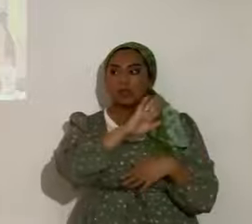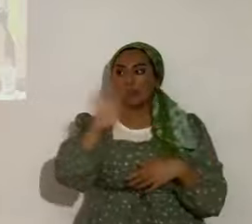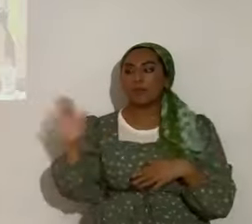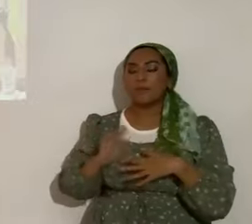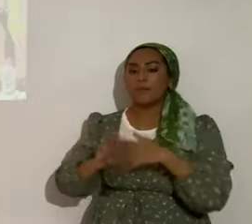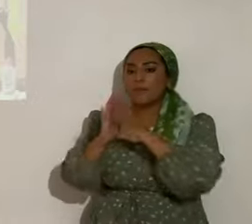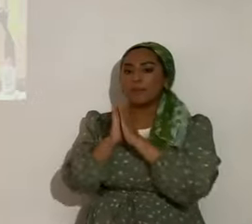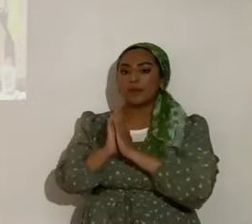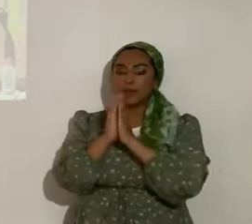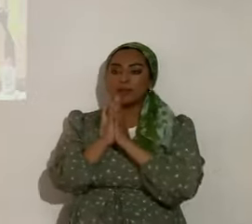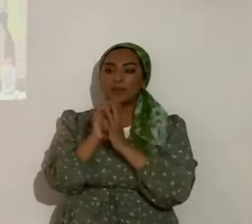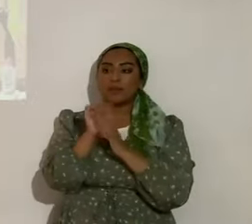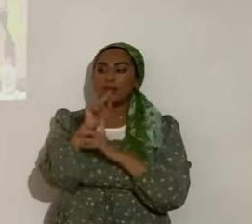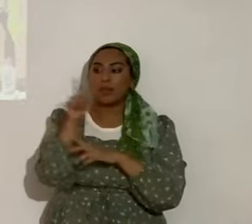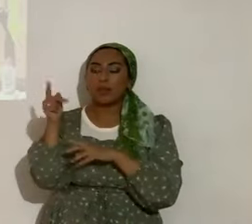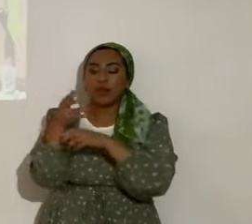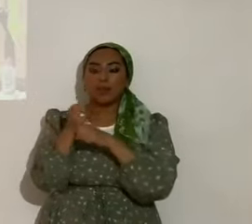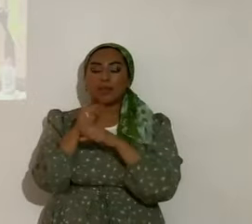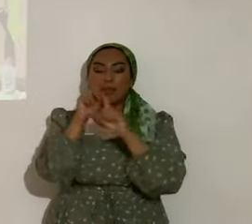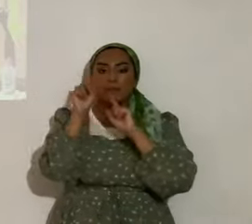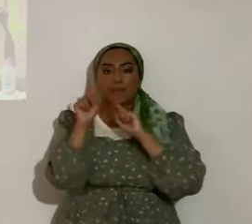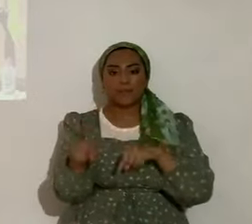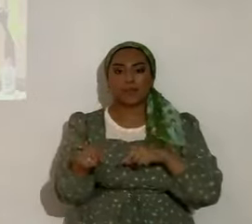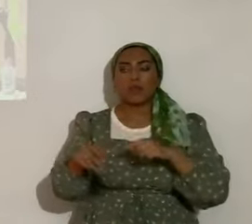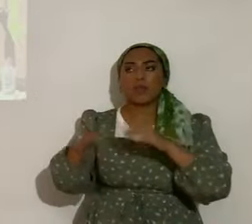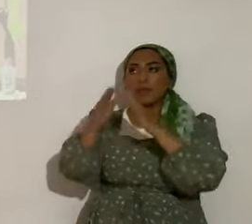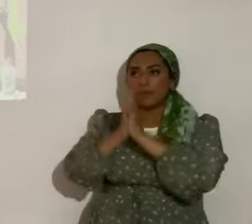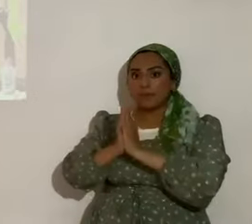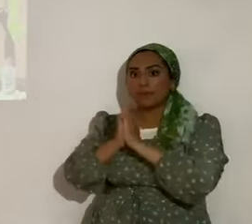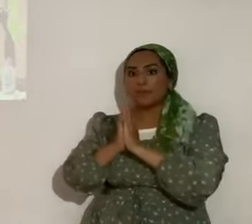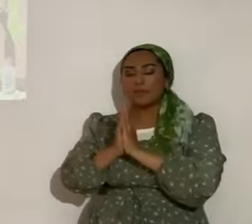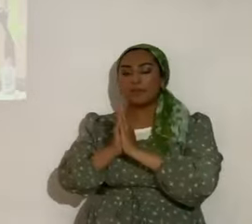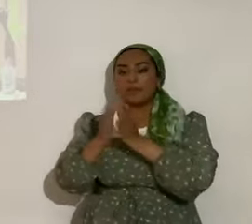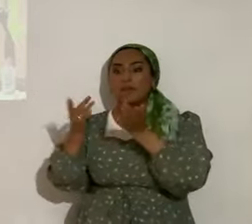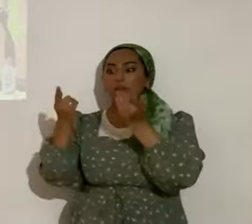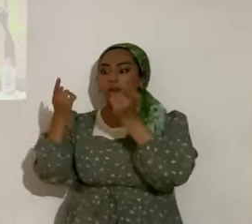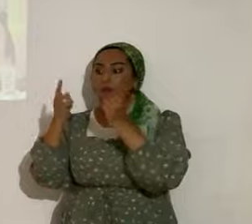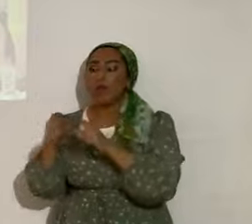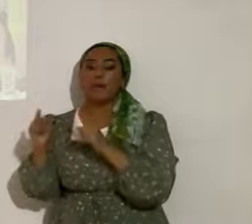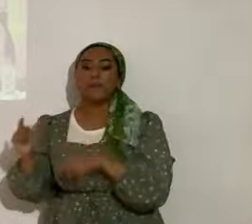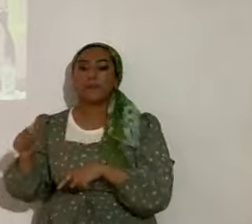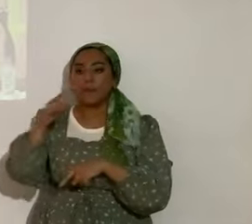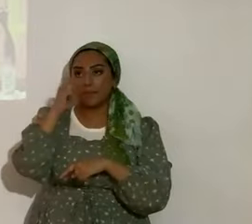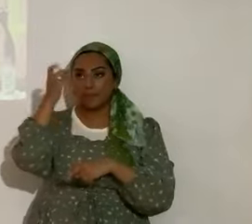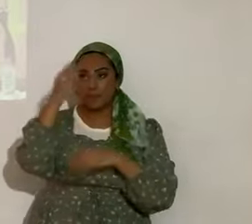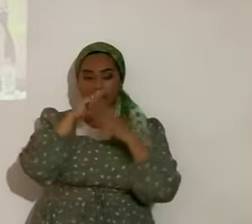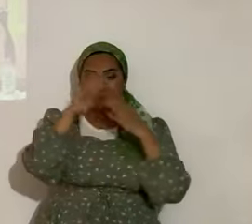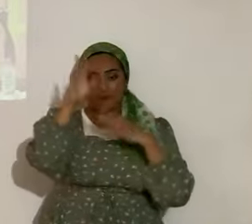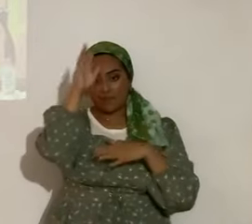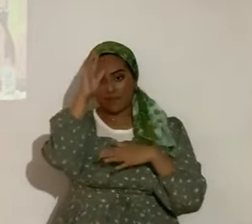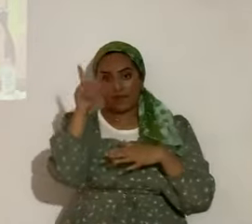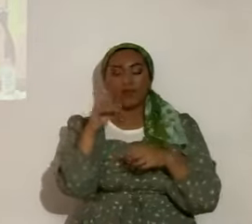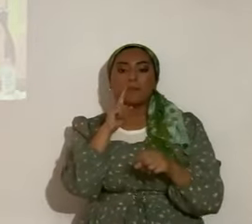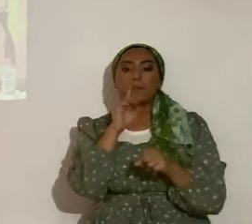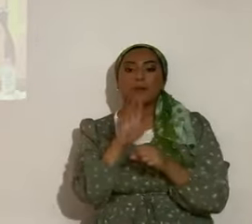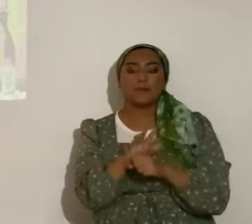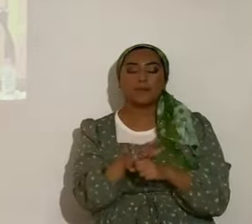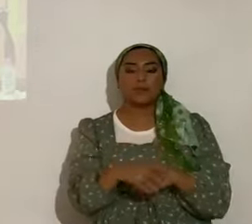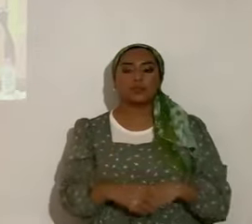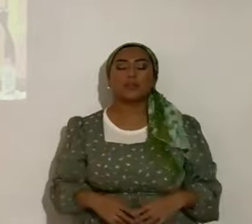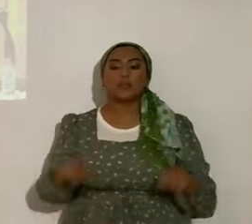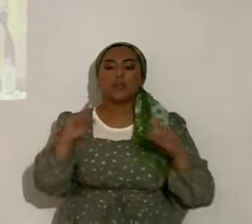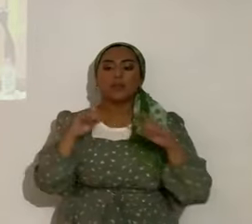oraciones, obtiene respuesta, ora, pide y se da, porque el Eterno lo prometió.